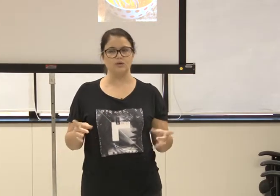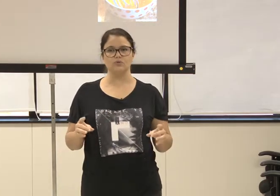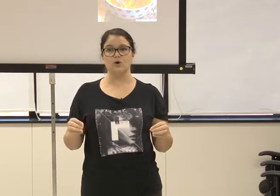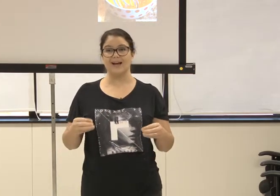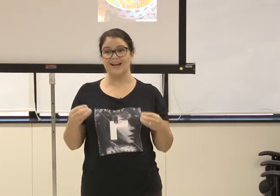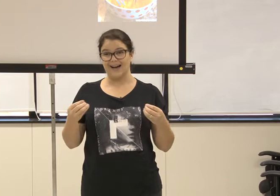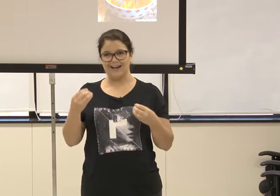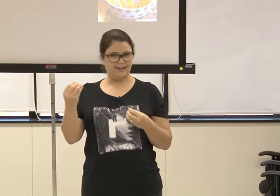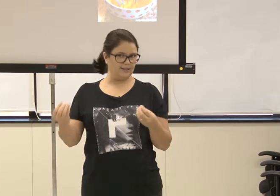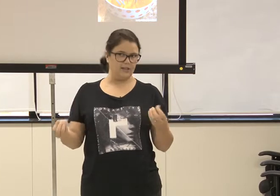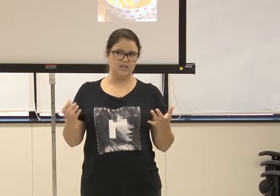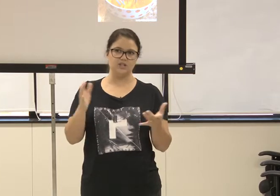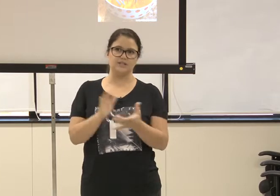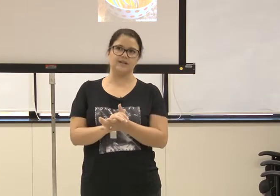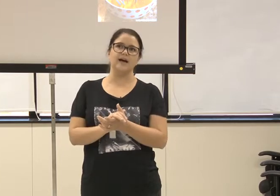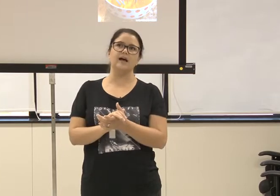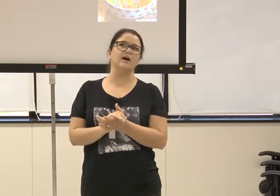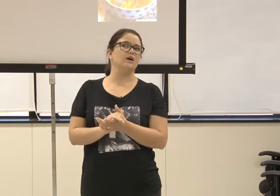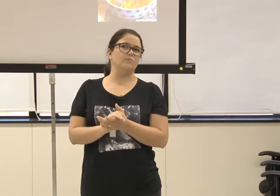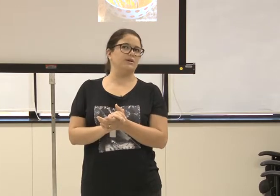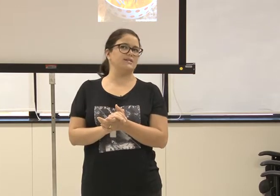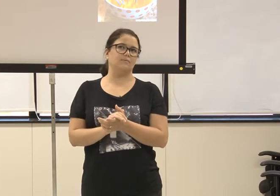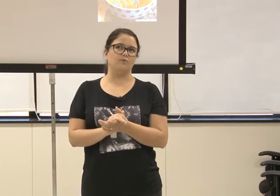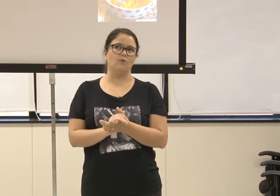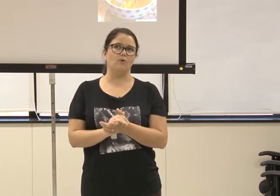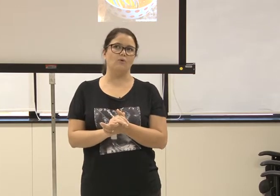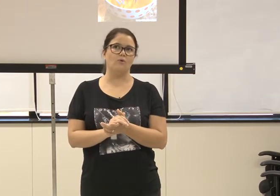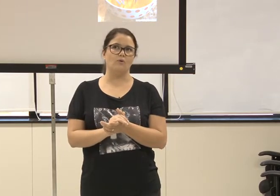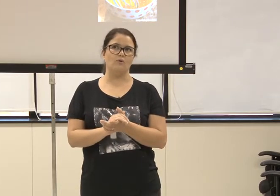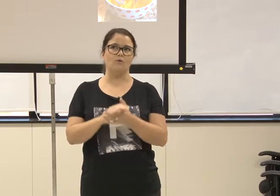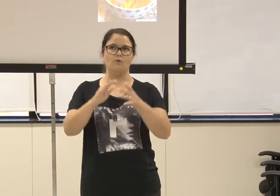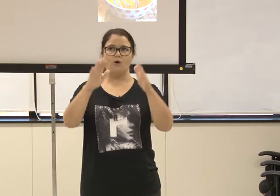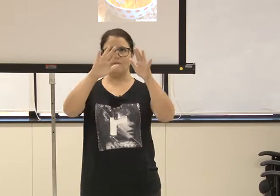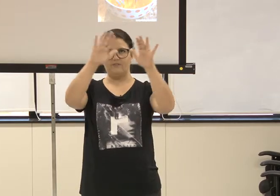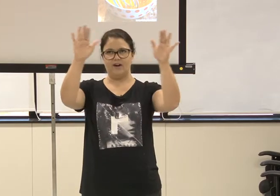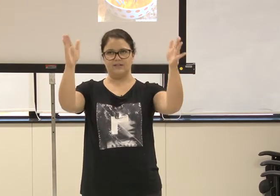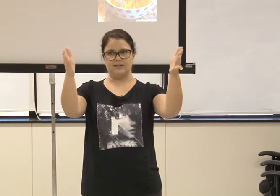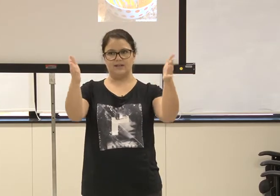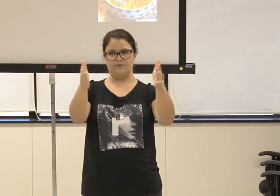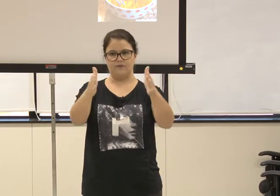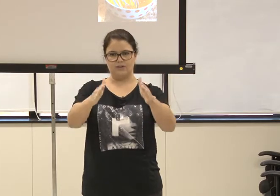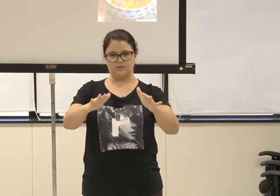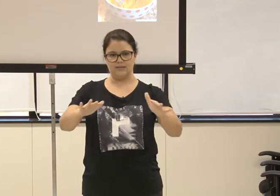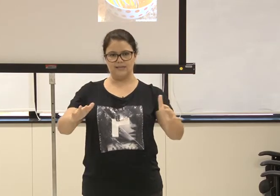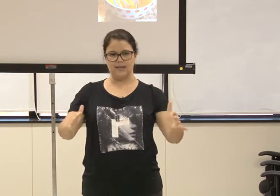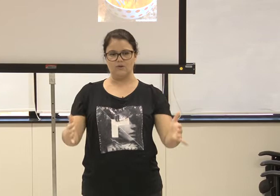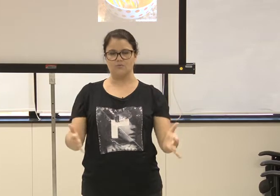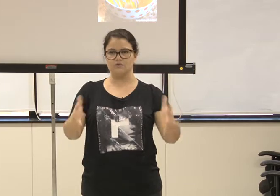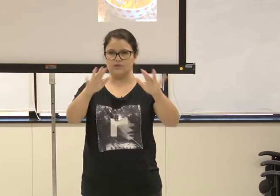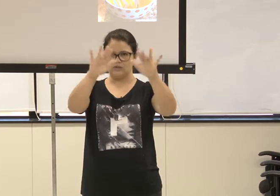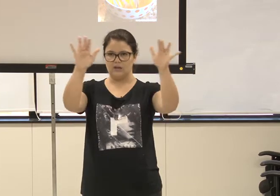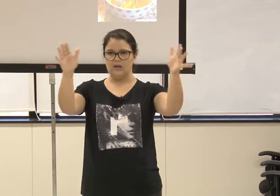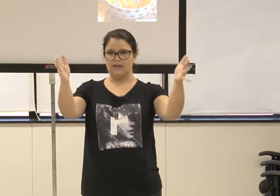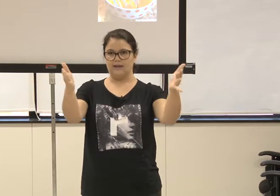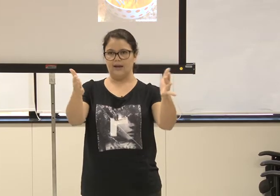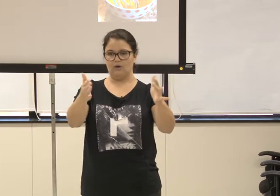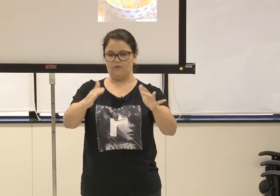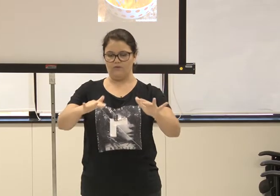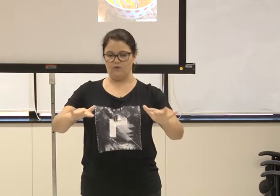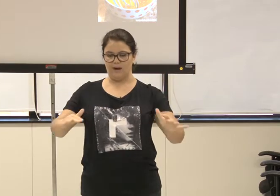dou características dela, por exemplo, o homem faz o desenho como se fosse, né, o formato